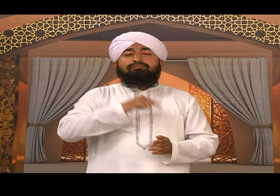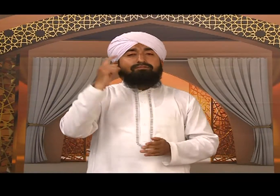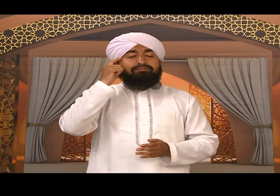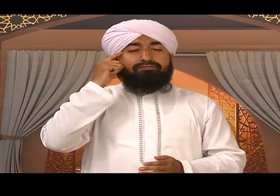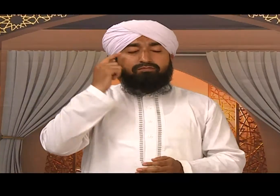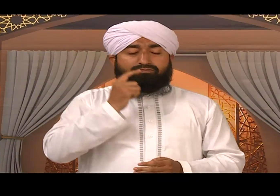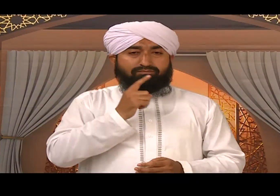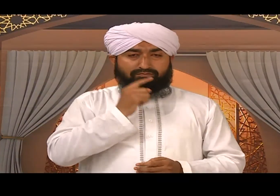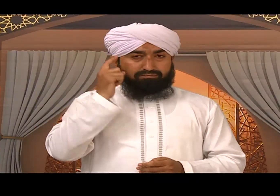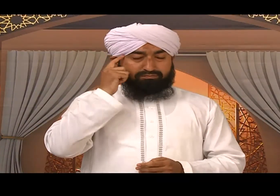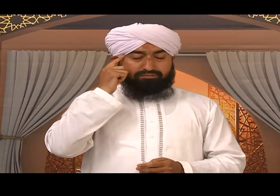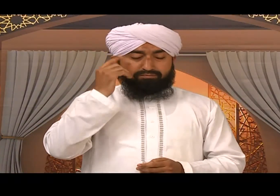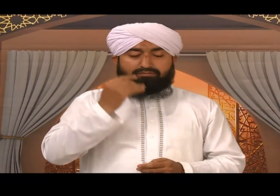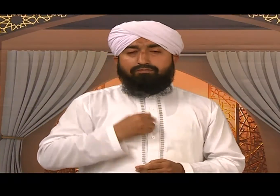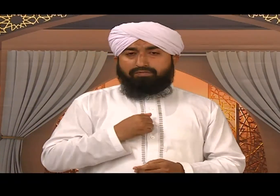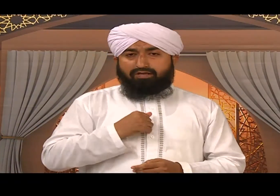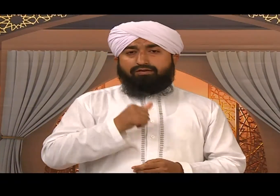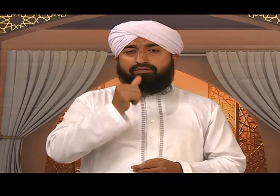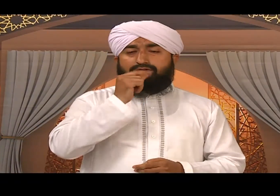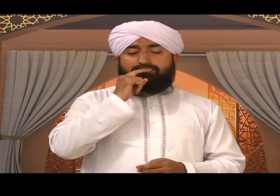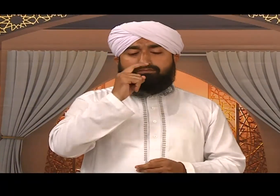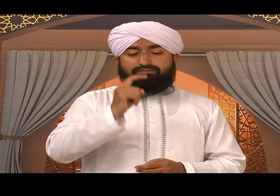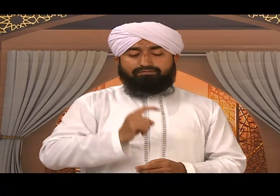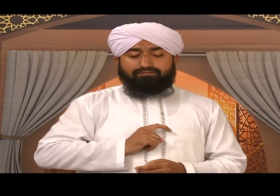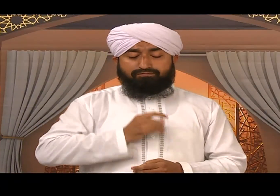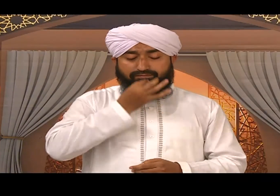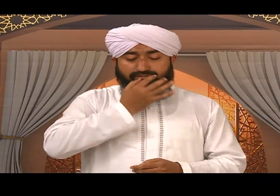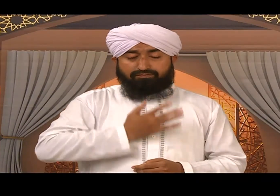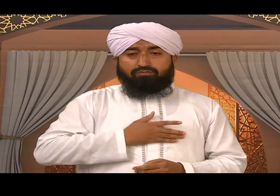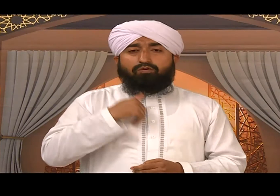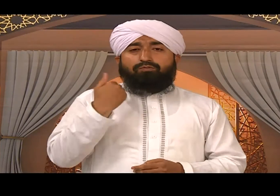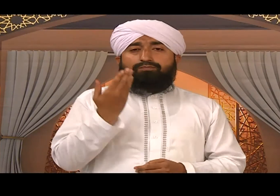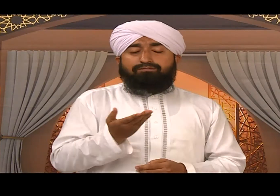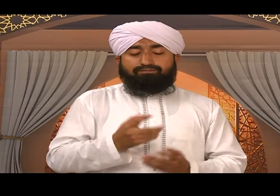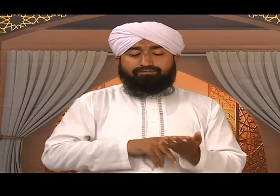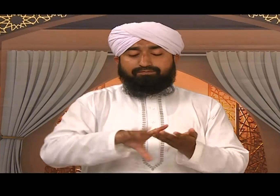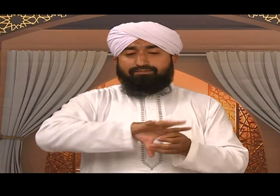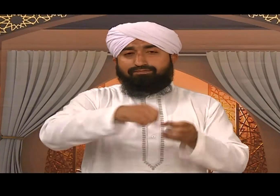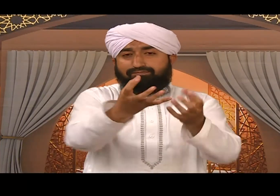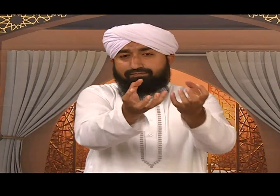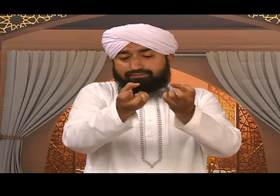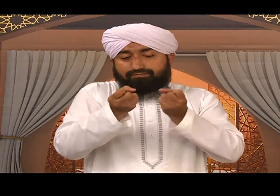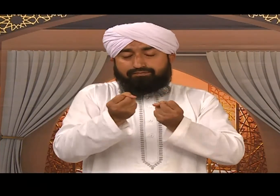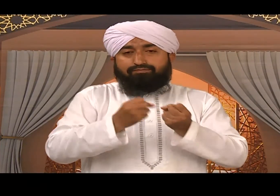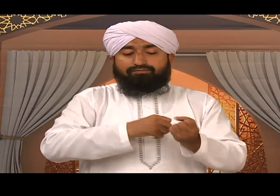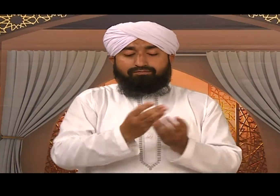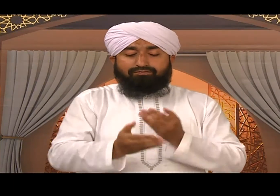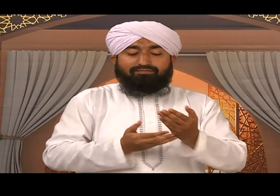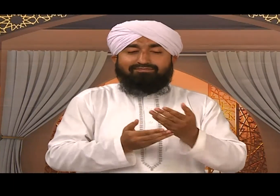ہیں، لہٰذا دل میں اس طرح نیت کیجیے کہ میں حکم الہی عز و جل بجا لانے اور پاکی حاصل کرنے کے لیے وضو کر